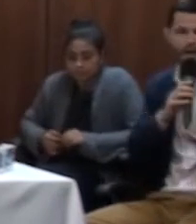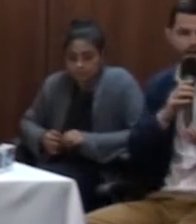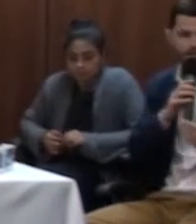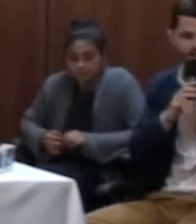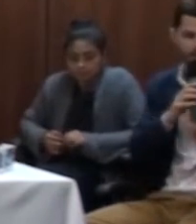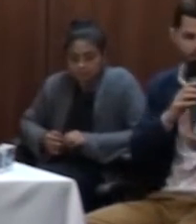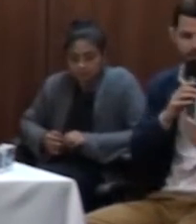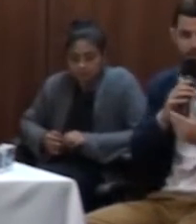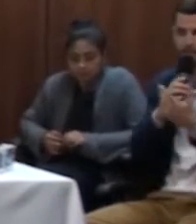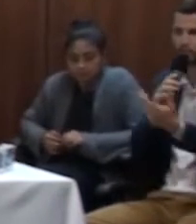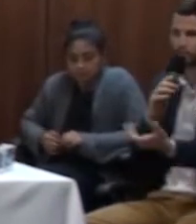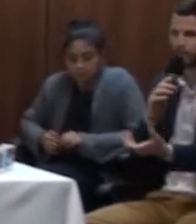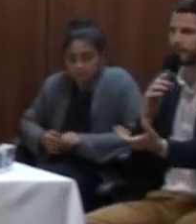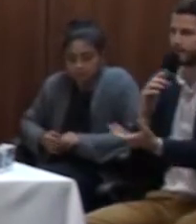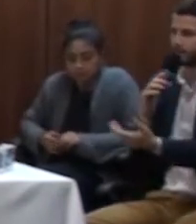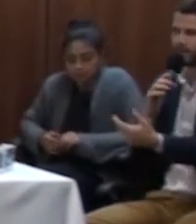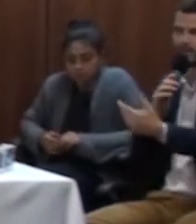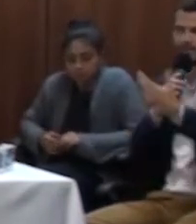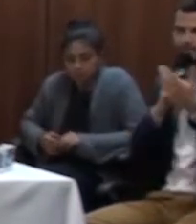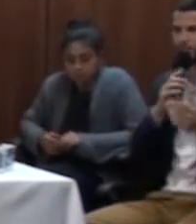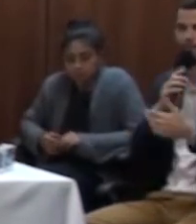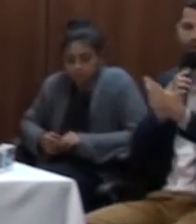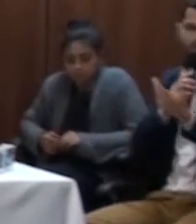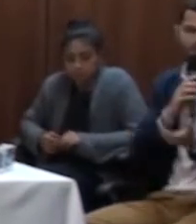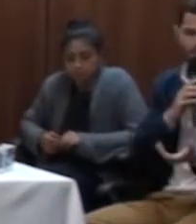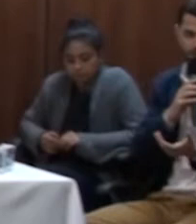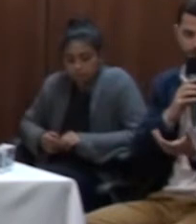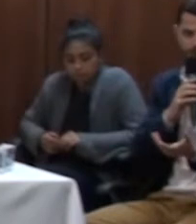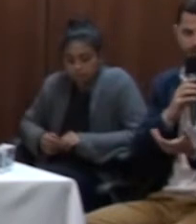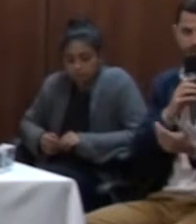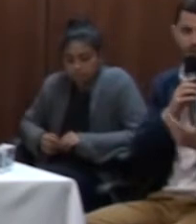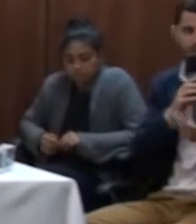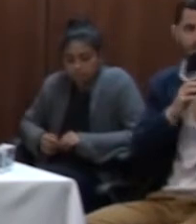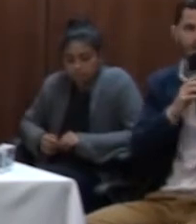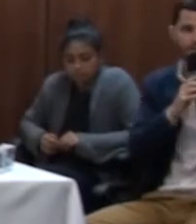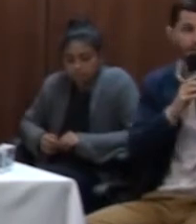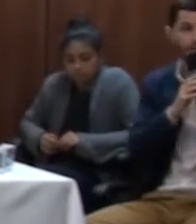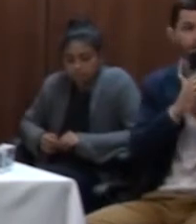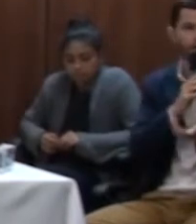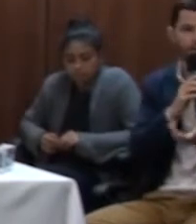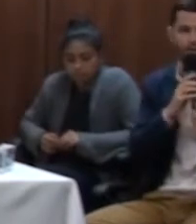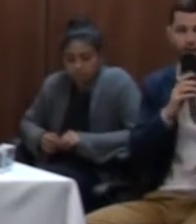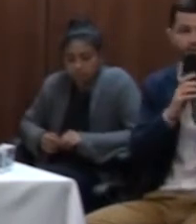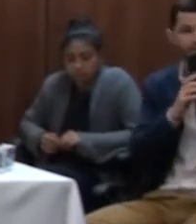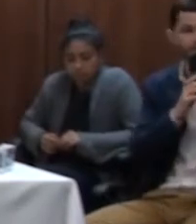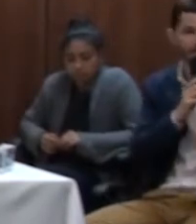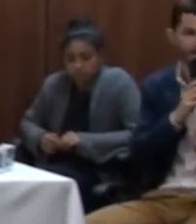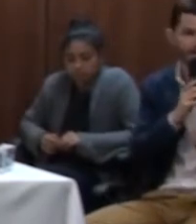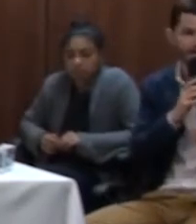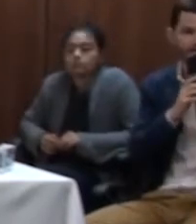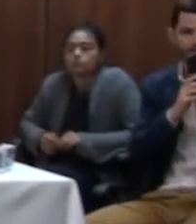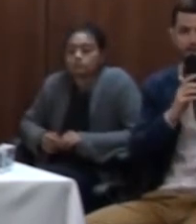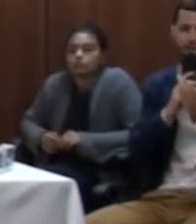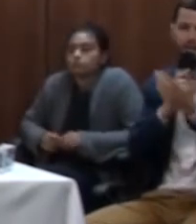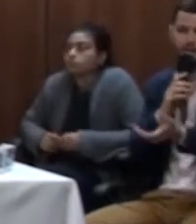aonde isso cai lá dentro, né? Dentro da estrutura organizacional da saúde no poder estadual, onde que isso cai? De quem que a gente cobra? Com quem que a gente vai